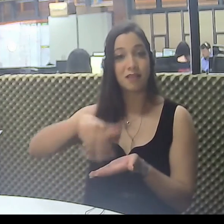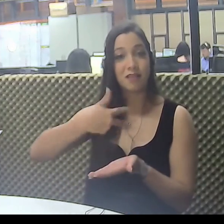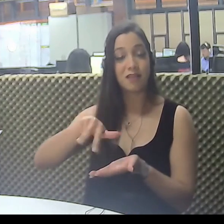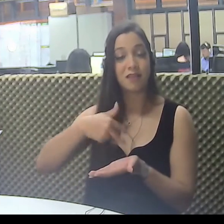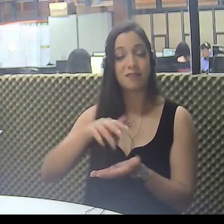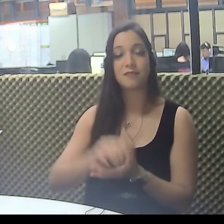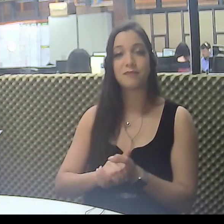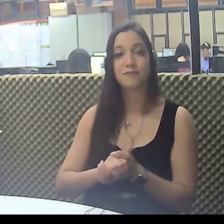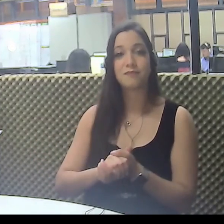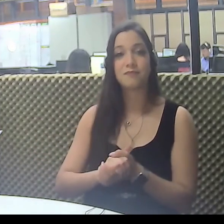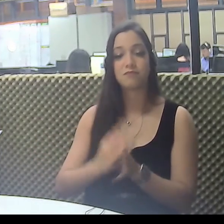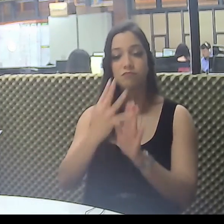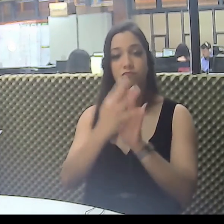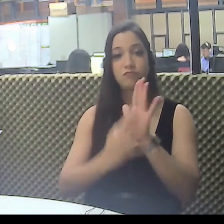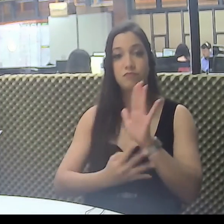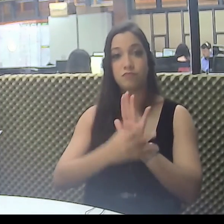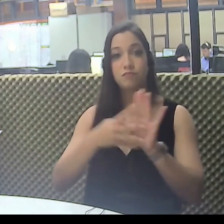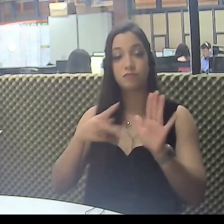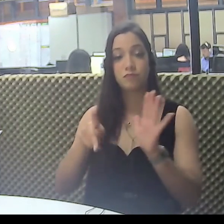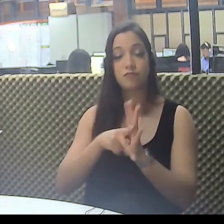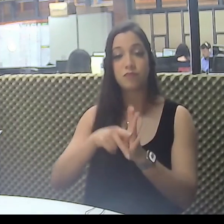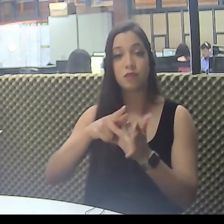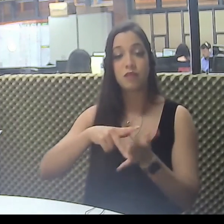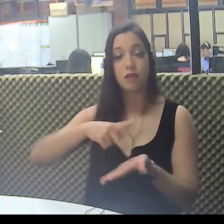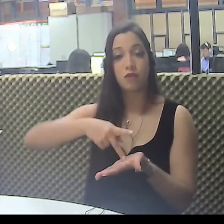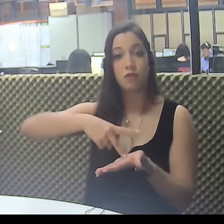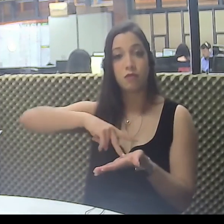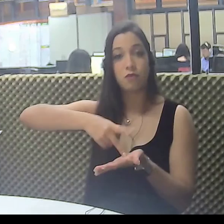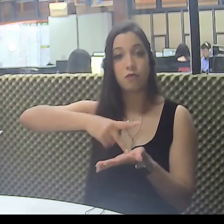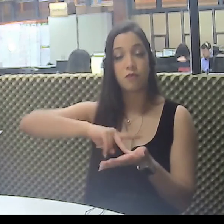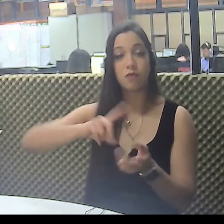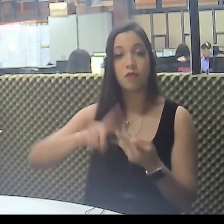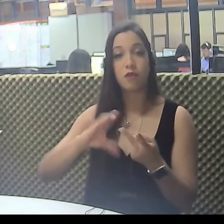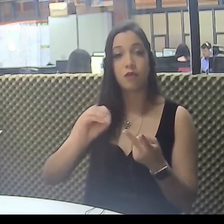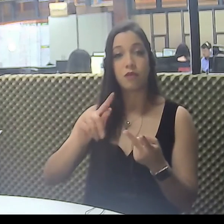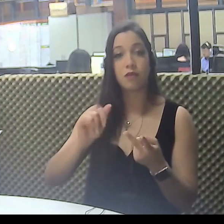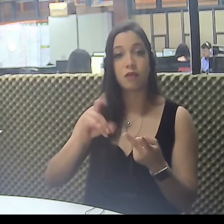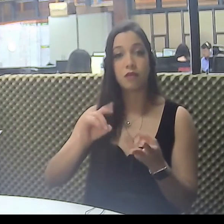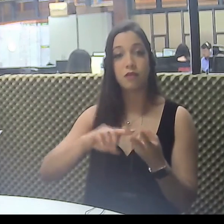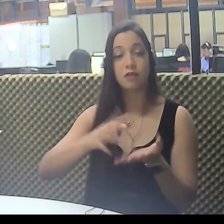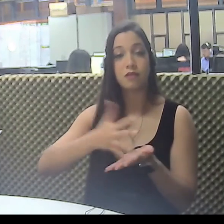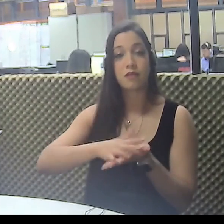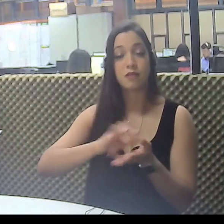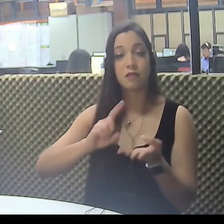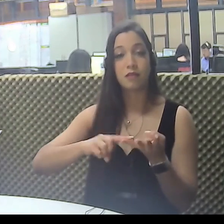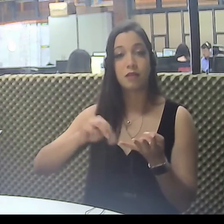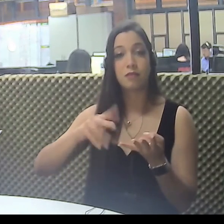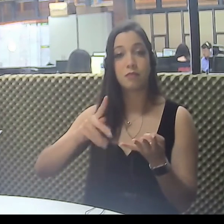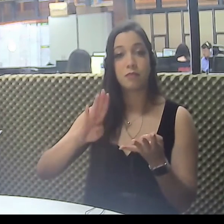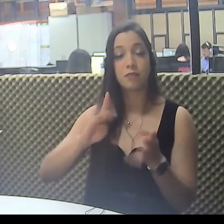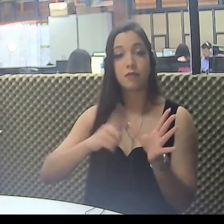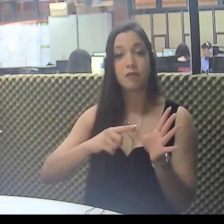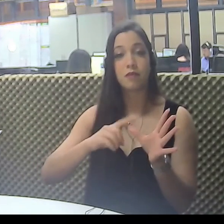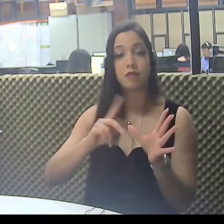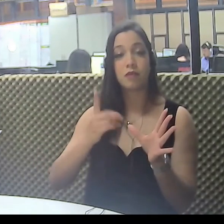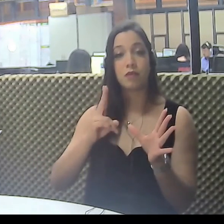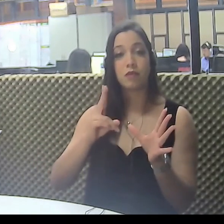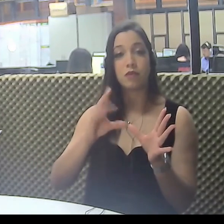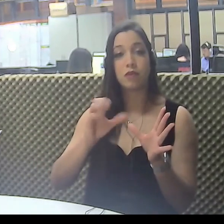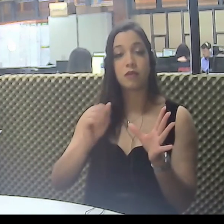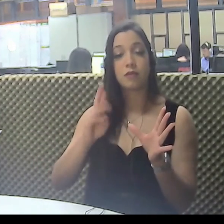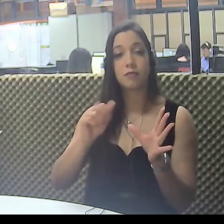A grade de apresentações tem ainda balé, terno de congado, samba, MPB, o duo Cabral e Medeiros